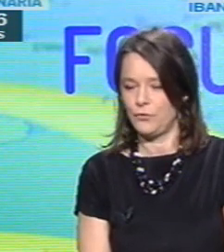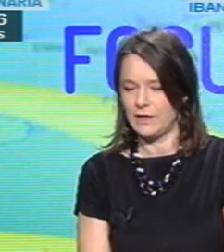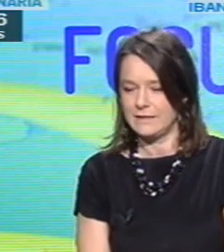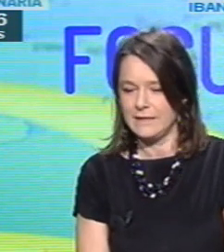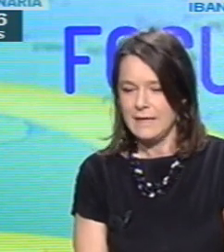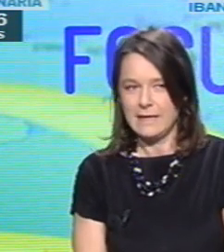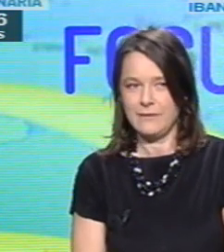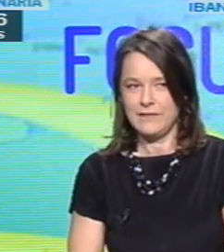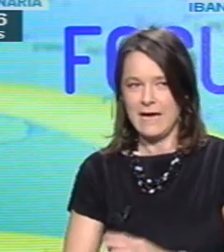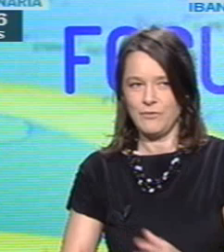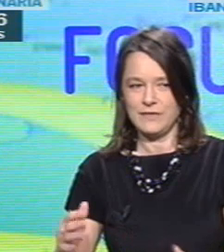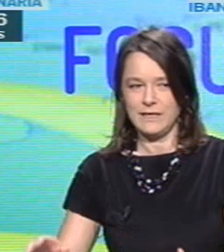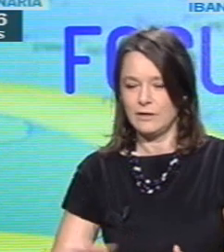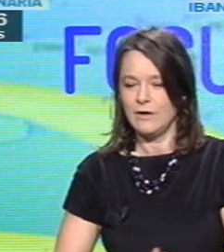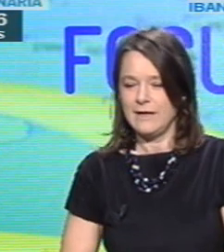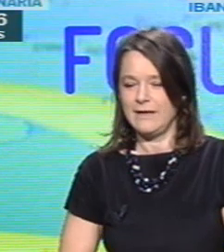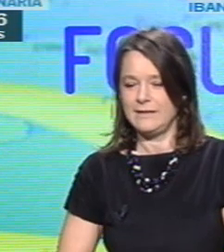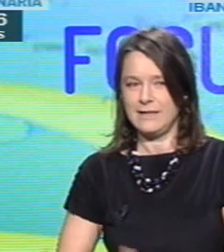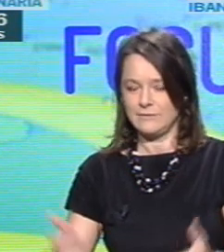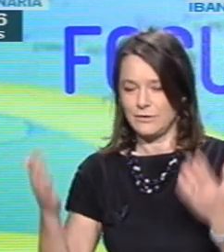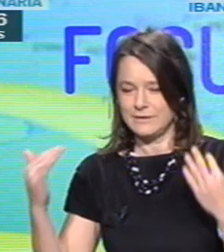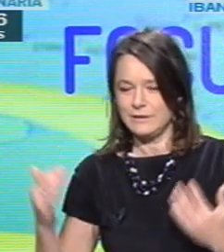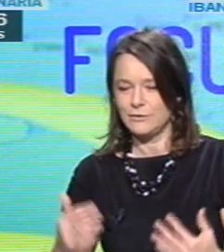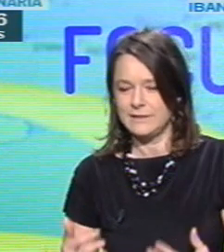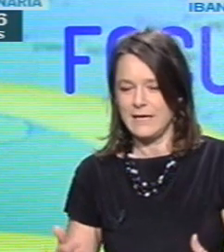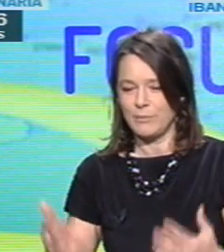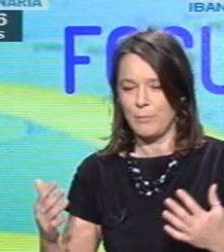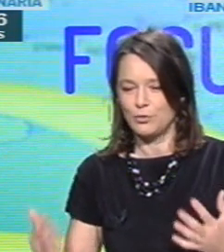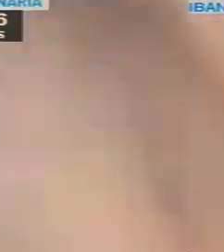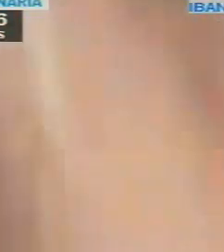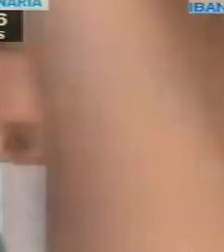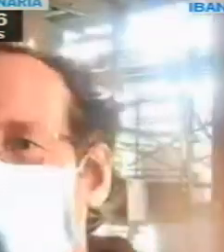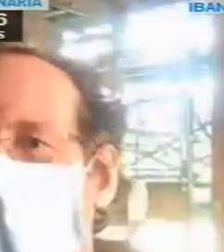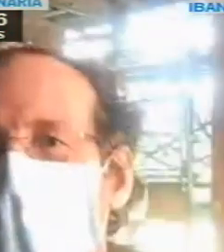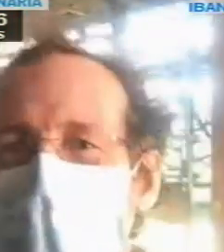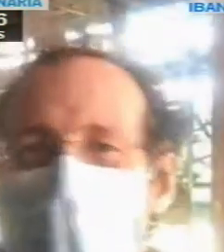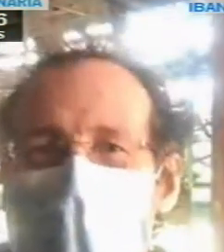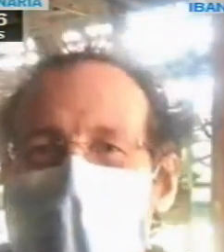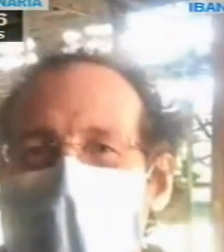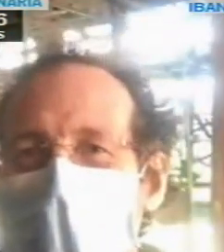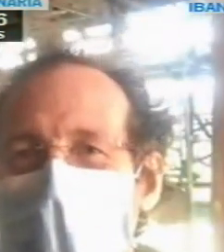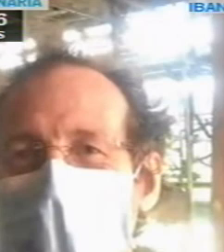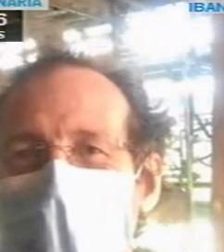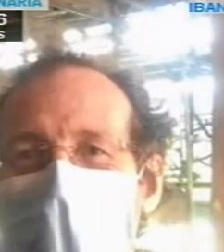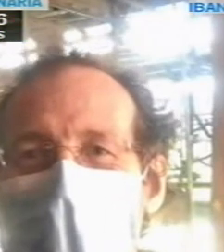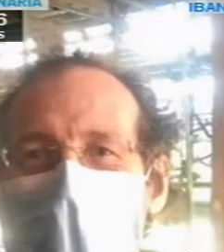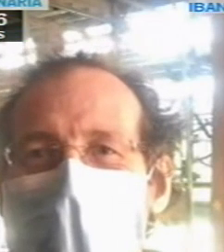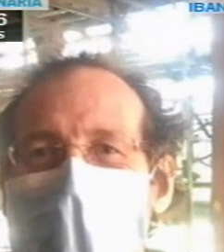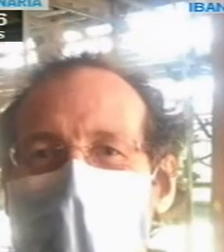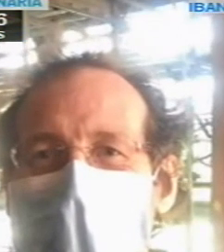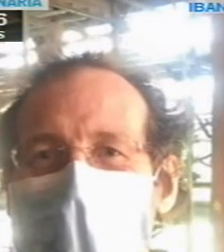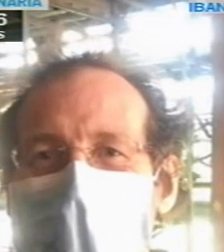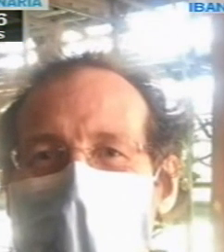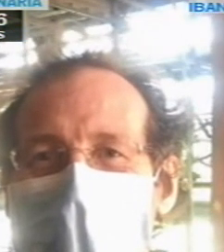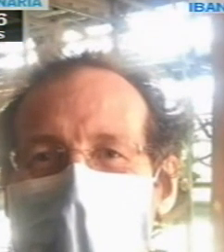Federico Fusetti. Vediamo Federico dietro di te proprio tutta l'impalcatura, perché stanno continuando